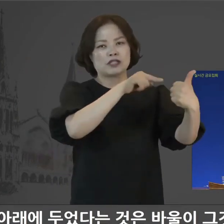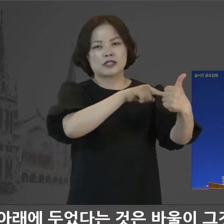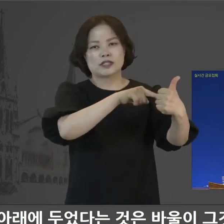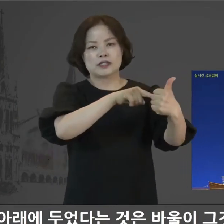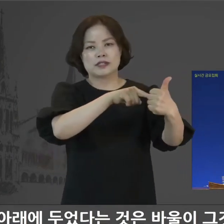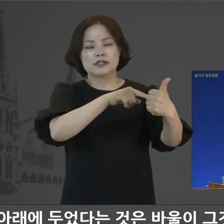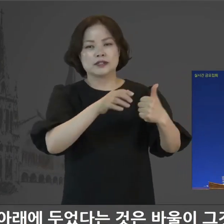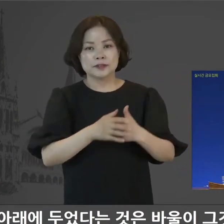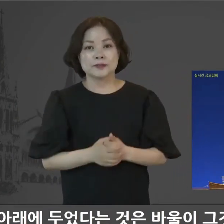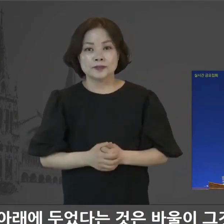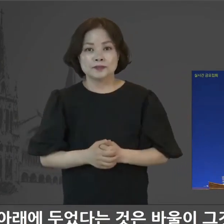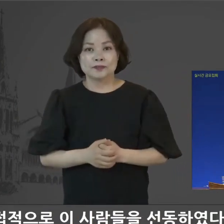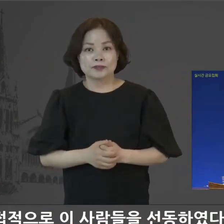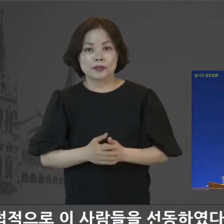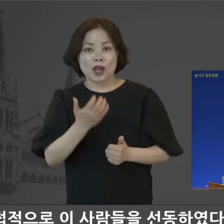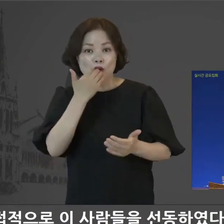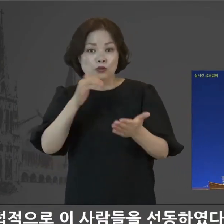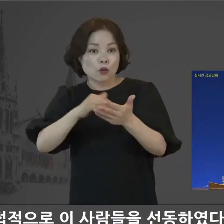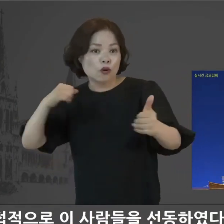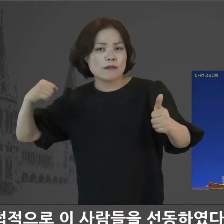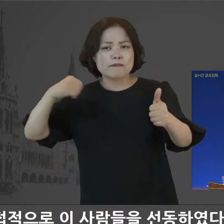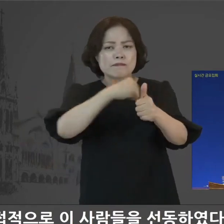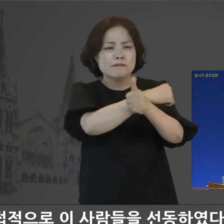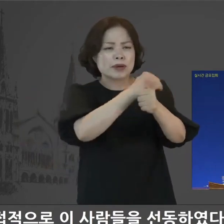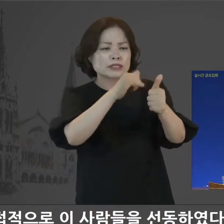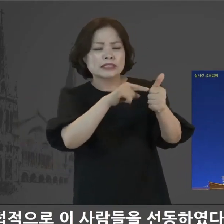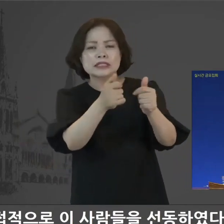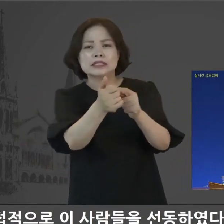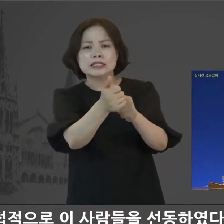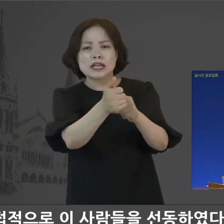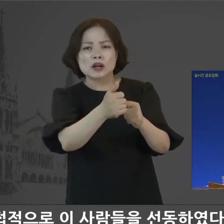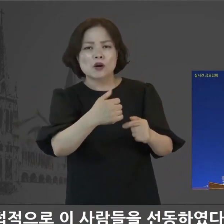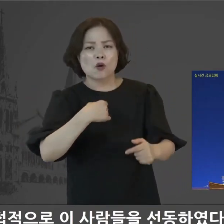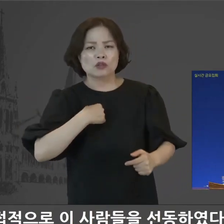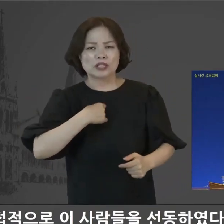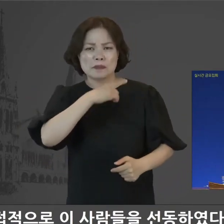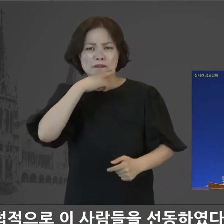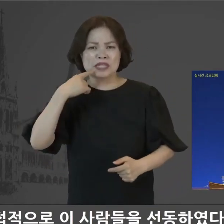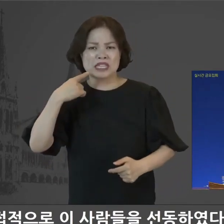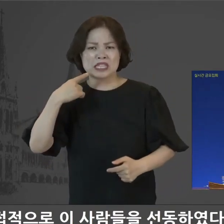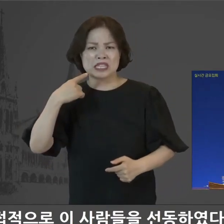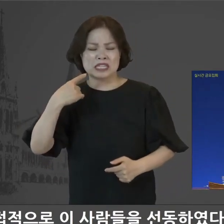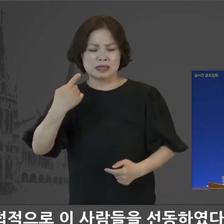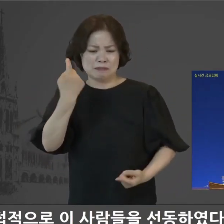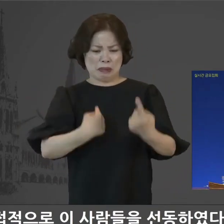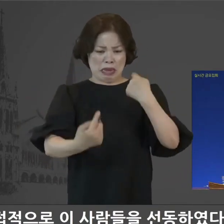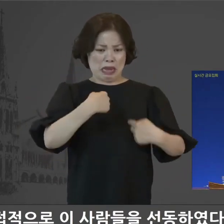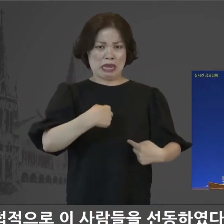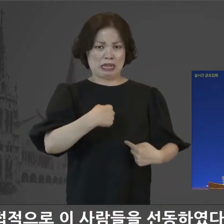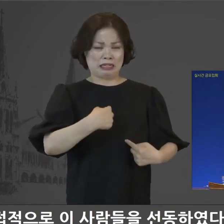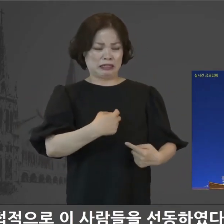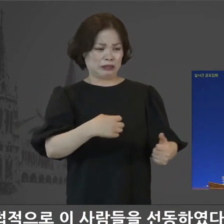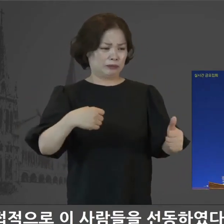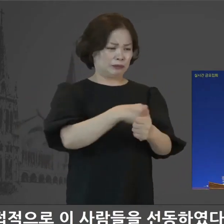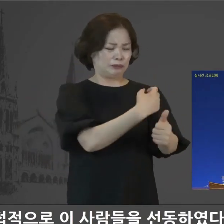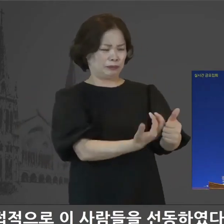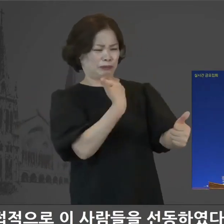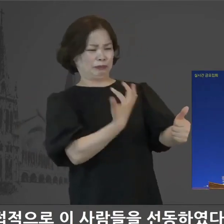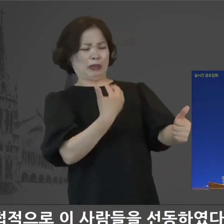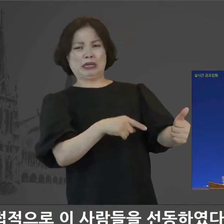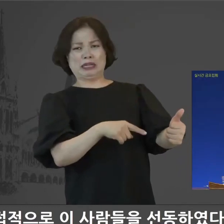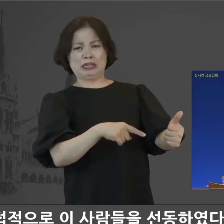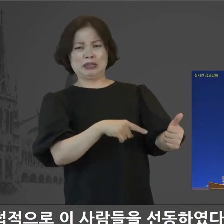그리고요, 돌로 치는 사람들 옷에 피가 튈 수 있습니다. 피가 튈 수